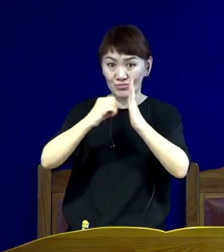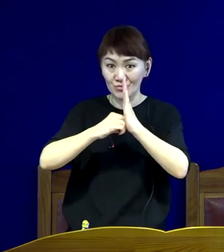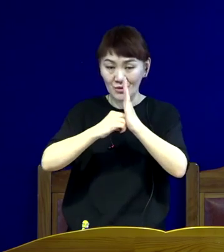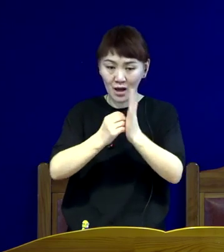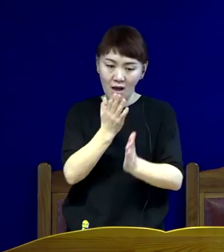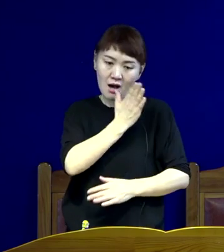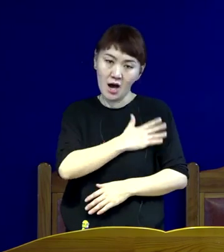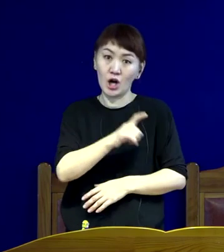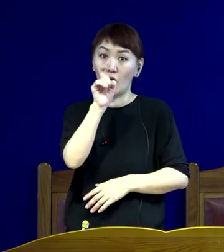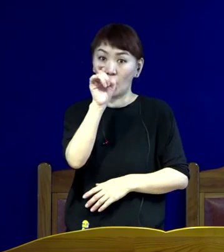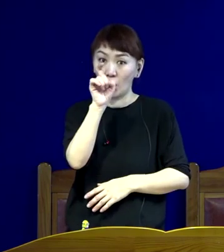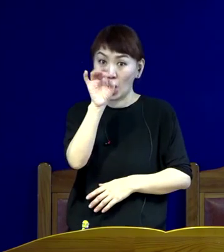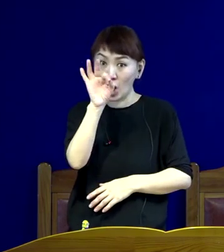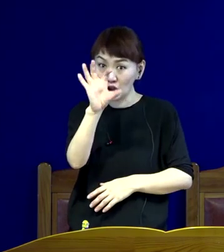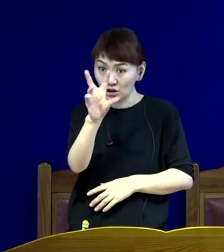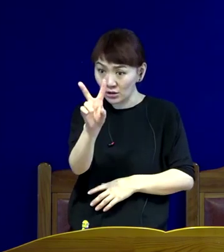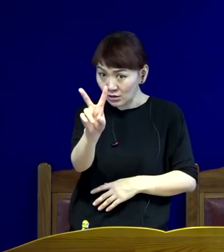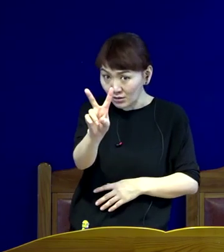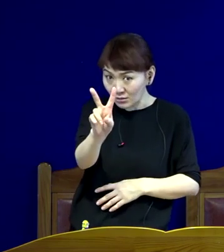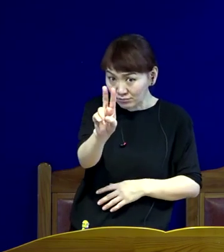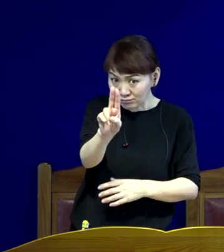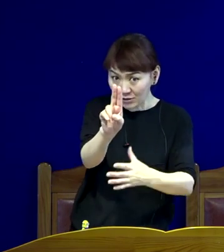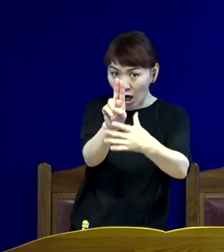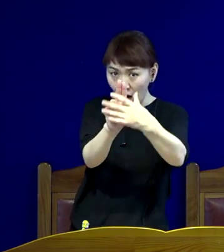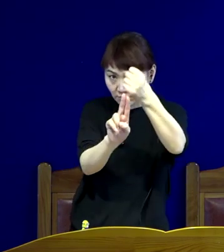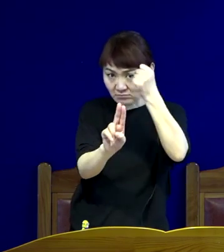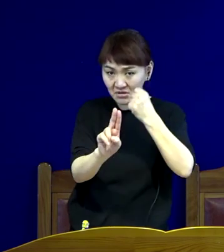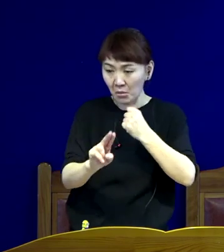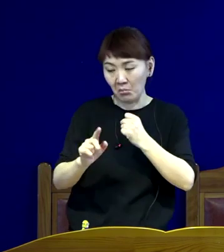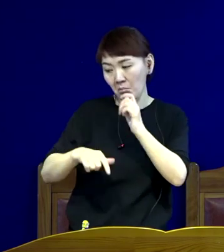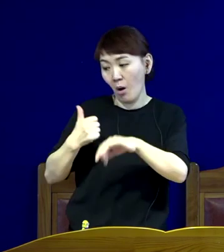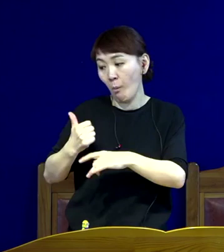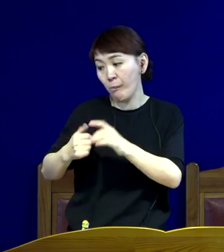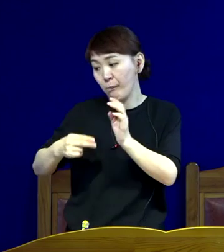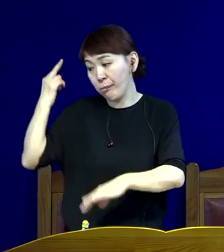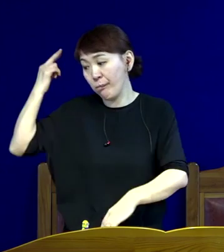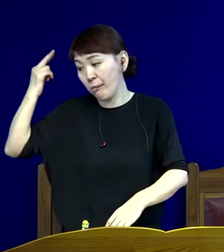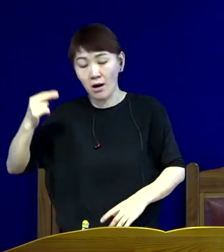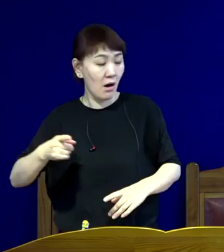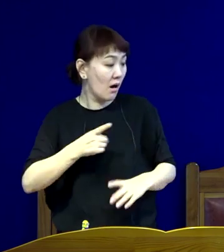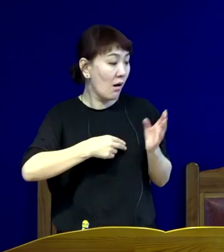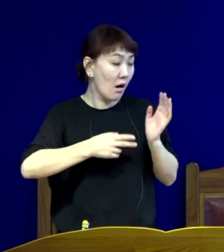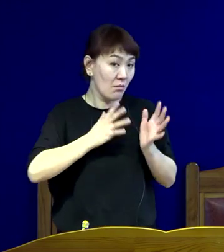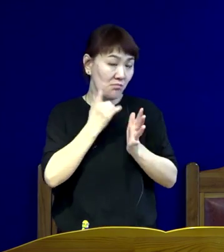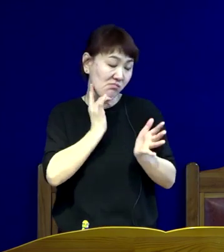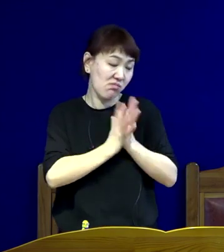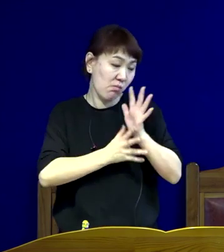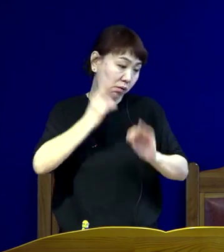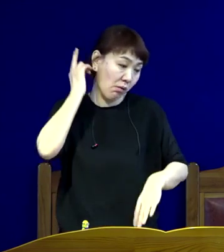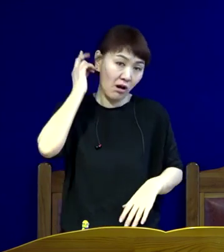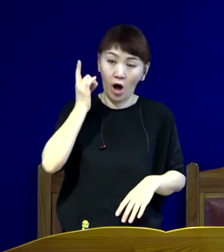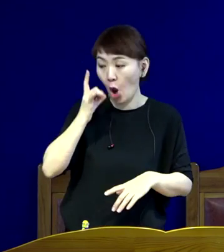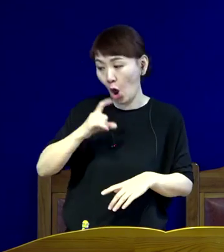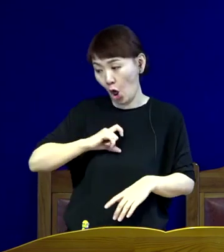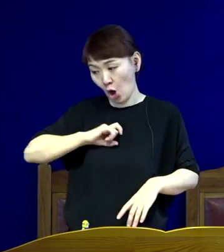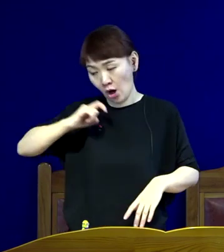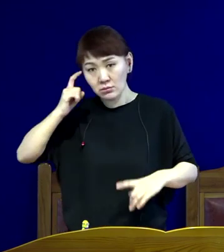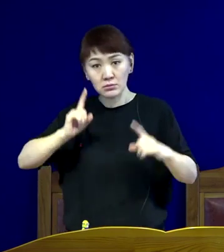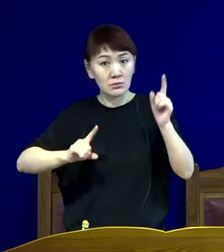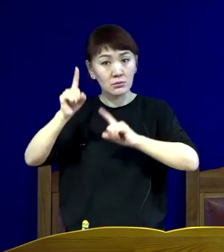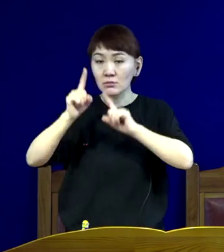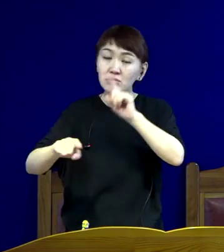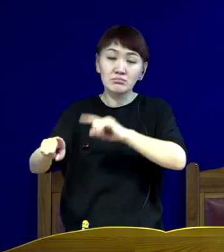Хайрын хос болохоос би биенийгээ захирах ёстой. Тийм хос бол биш ээ. Би биенийгээ хүндэлж нэг хувь тавиланда, ижил